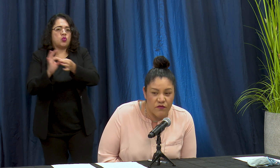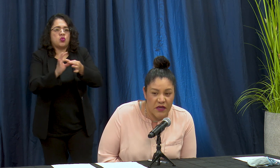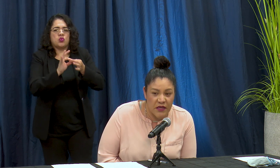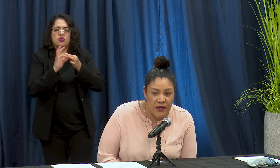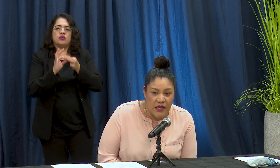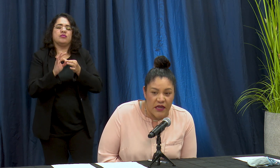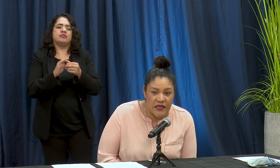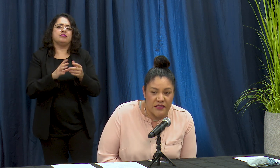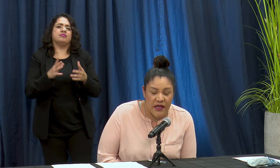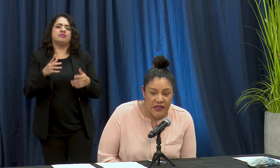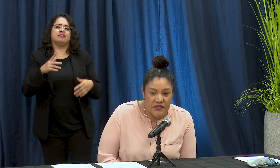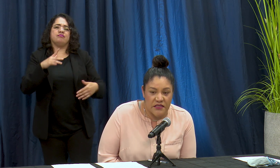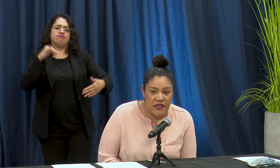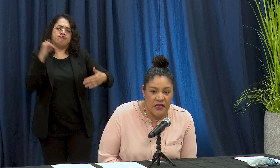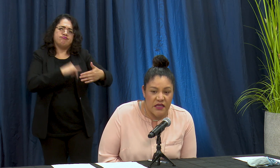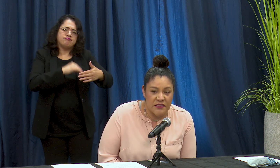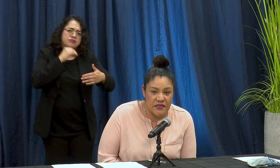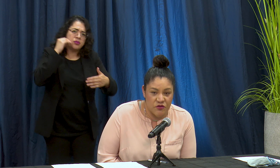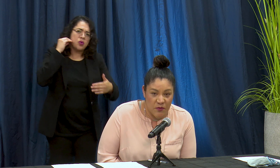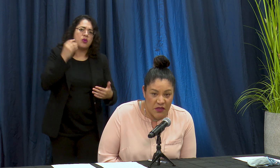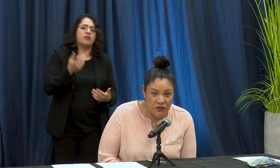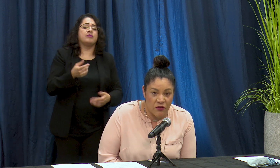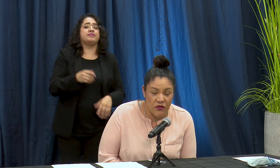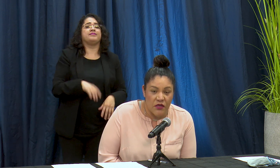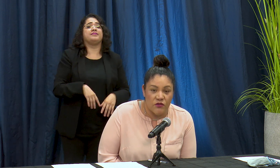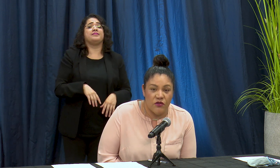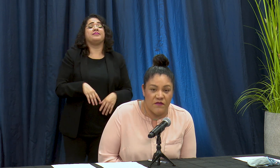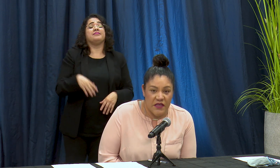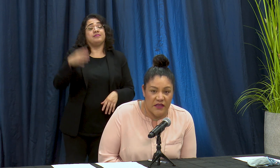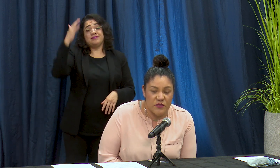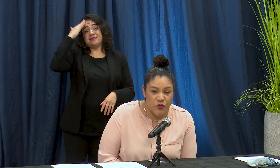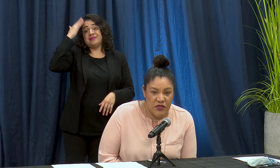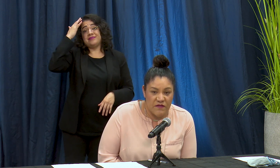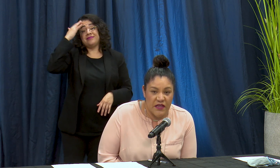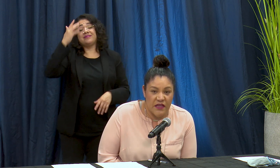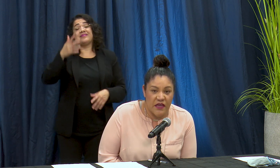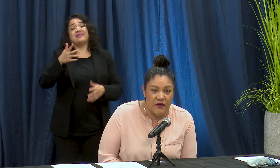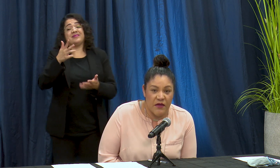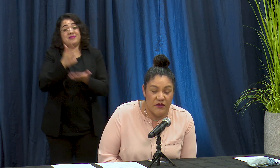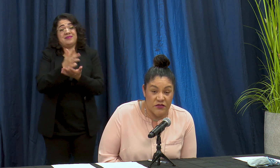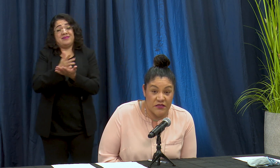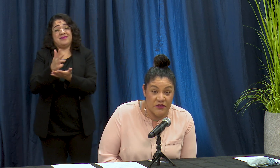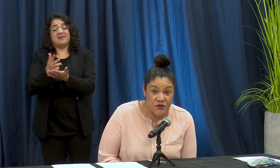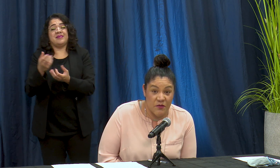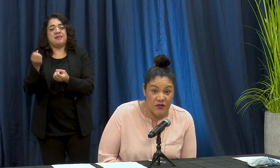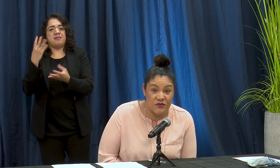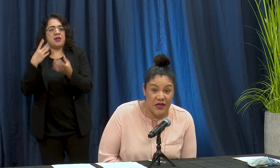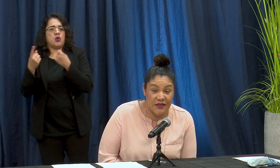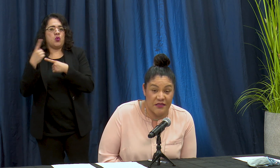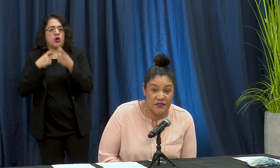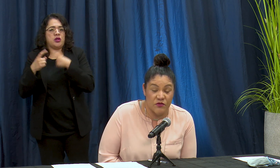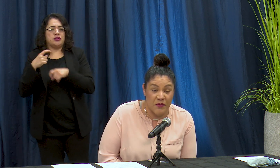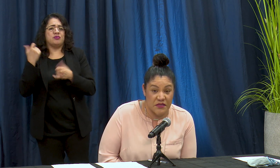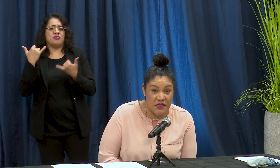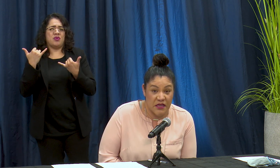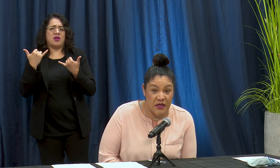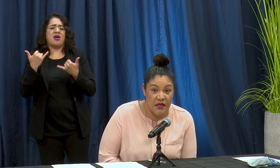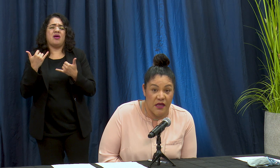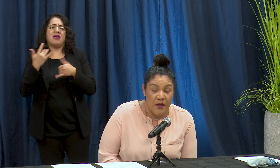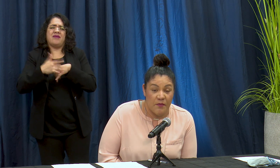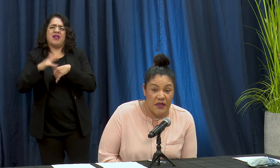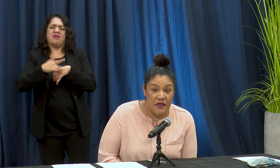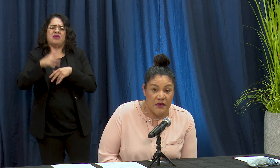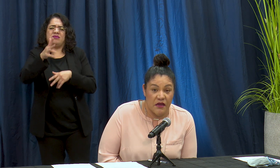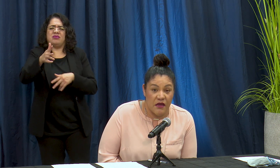preguntas sobre las calles y el estacionamiento. Todavía hay disponible varios estacionamientos gratis. Nomás tiene